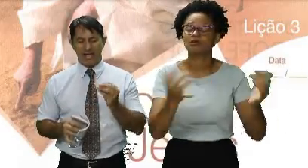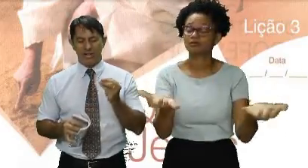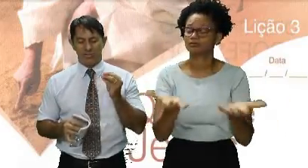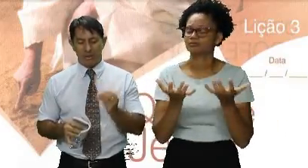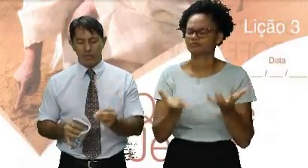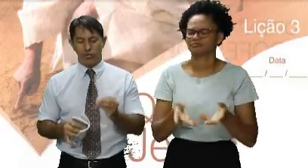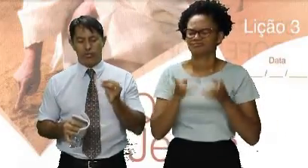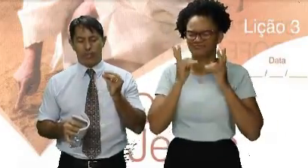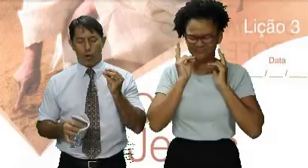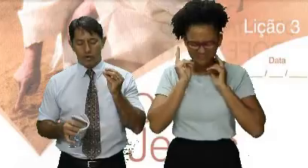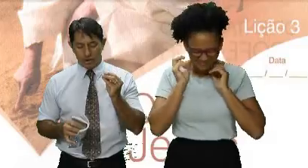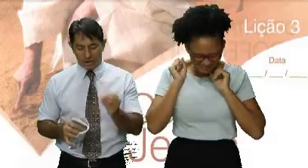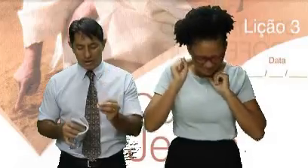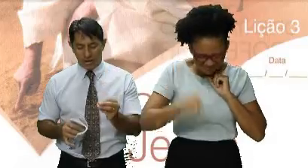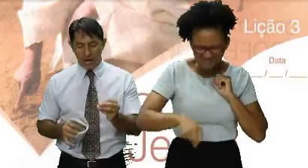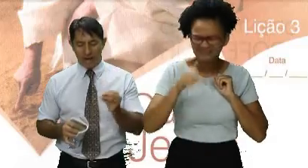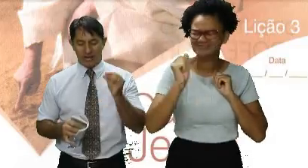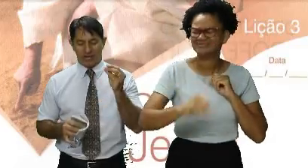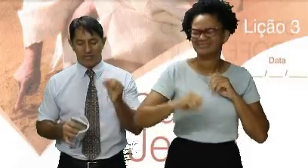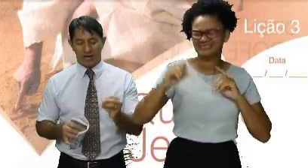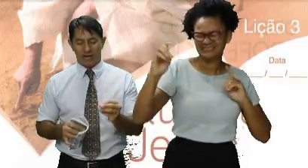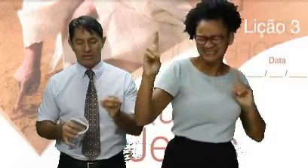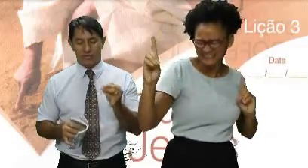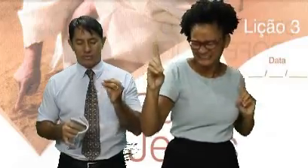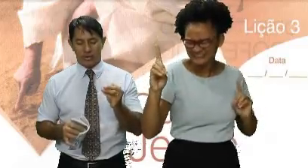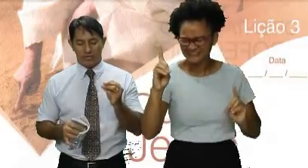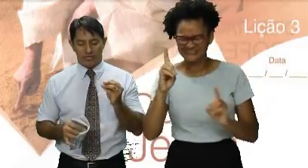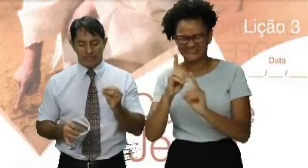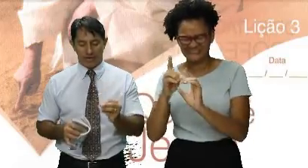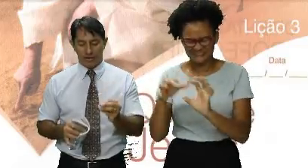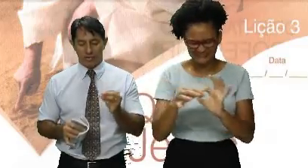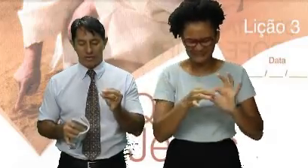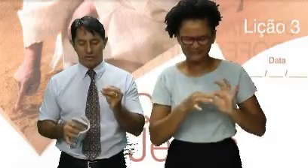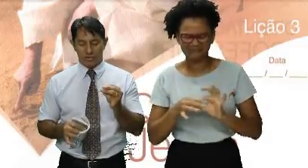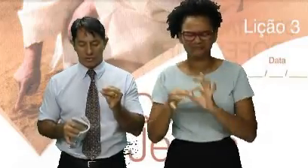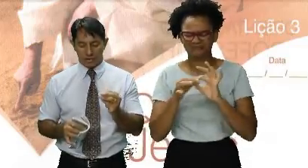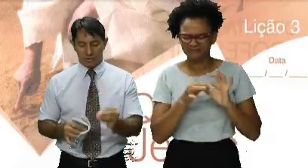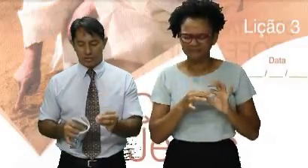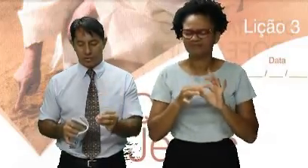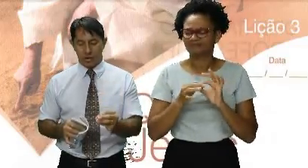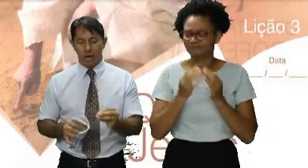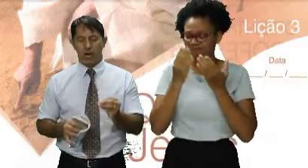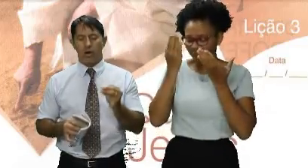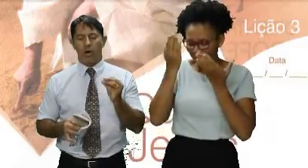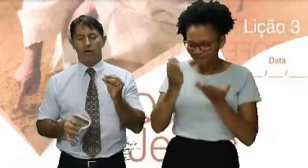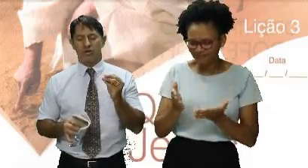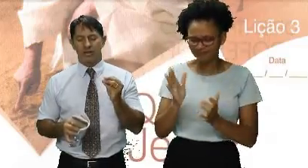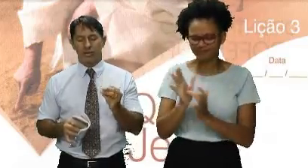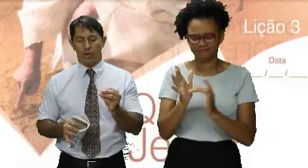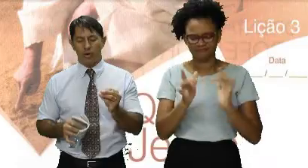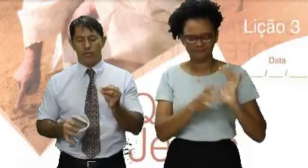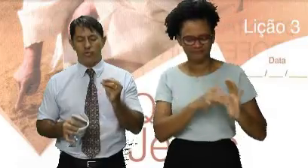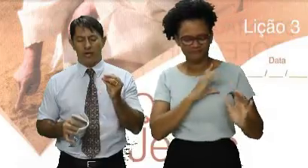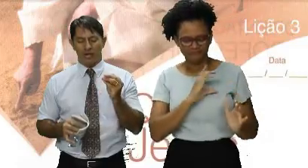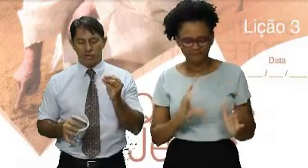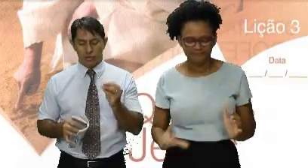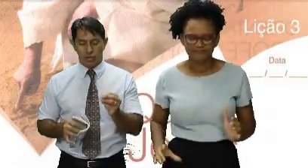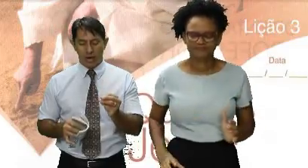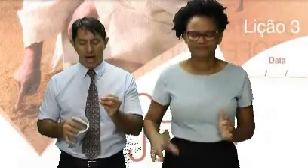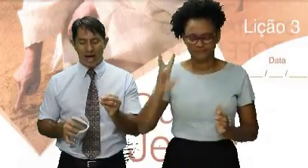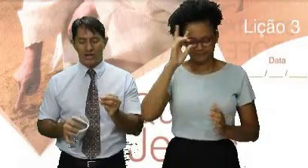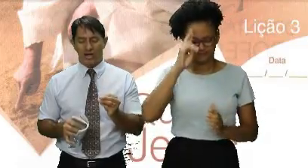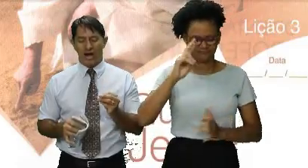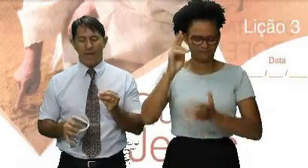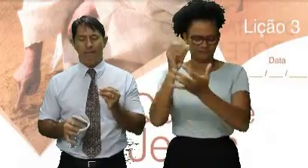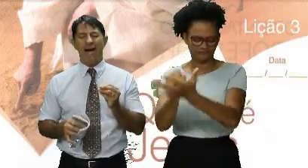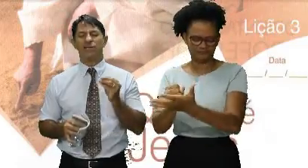ser redimidos por Ti, através do Teu Filho Jesus Cristo. Ó Senhor, nos